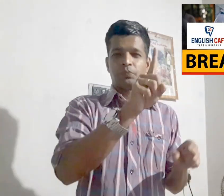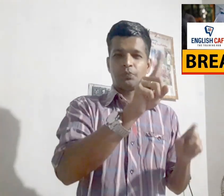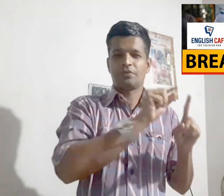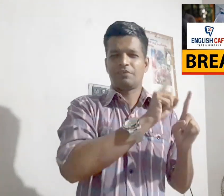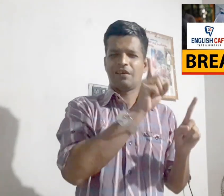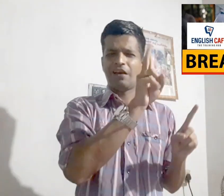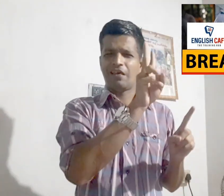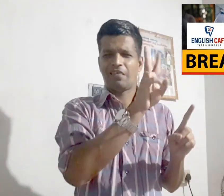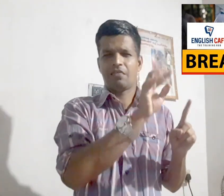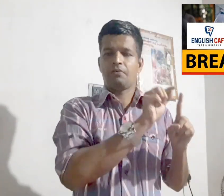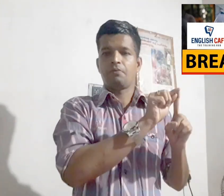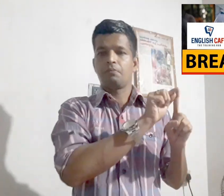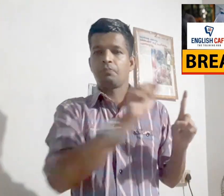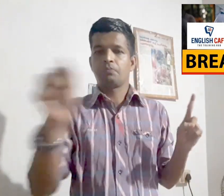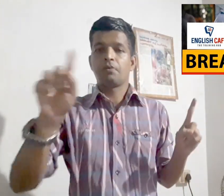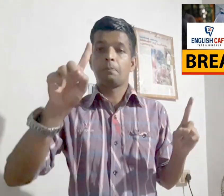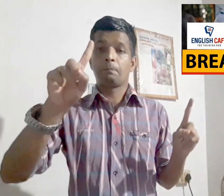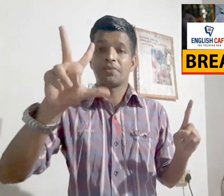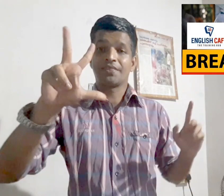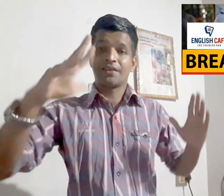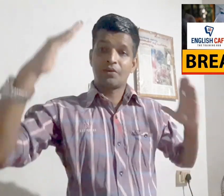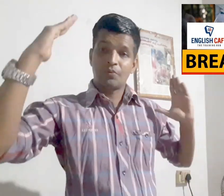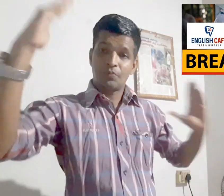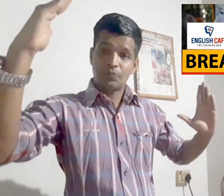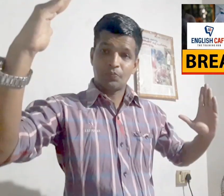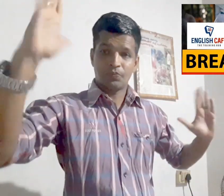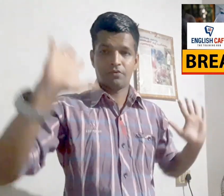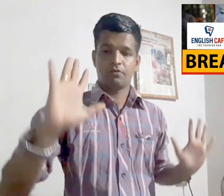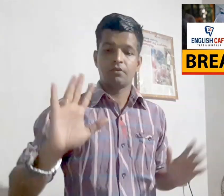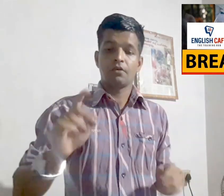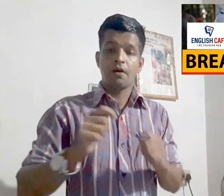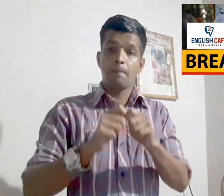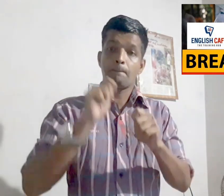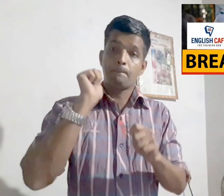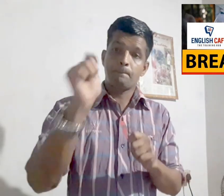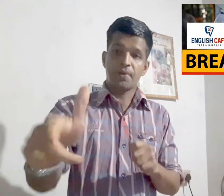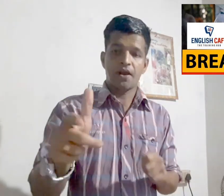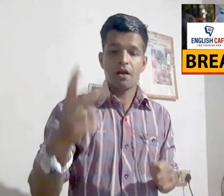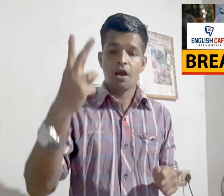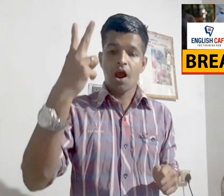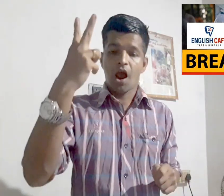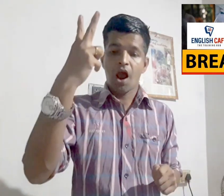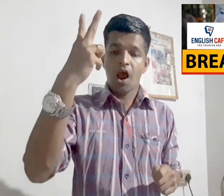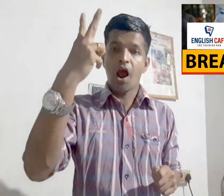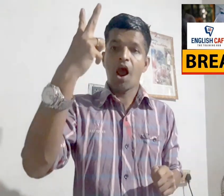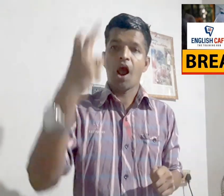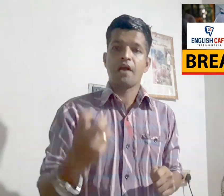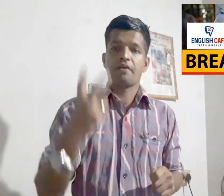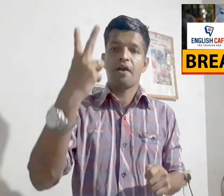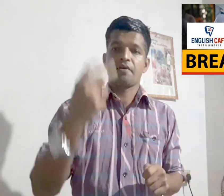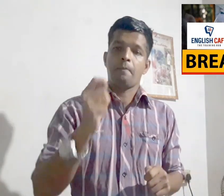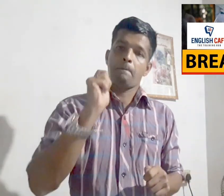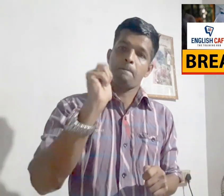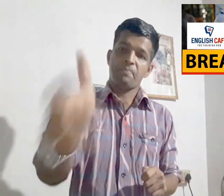എല്ലാവരുമായി കൂടിയാലോചിക്കുമെന്ന പാർട്ടി നയവും മന്ത്രി ആവർത്തിക്കുന്നു ഈ ഗവൺമെന്റ് വിശ്വാസികളുടെ വിശ്വാസങ്ങളെ തകർക്കുക എന്നുള്ള സമീപനം